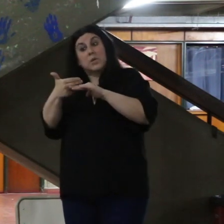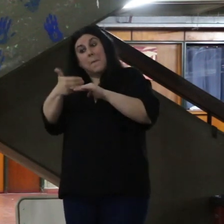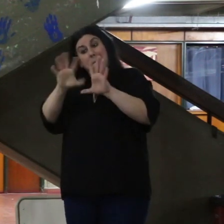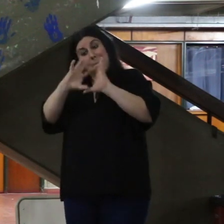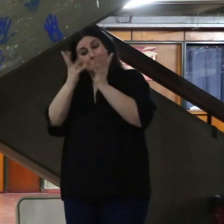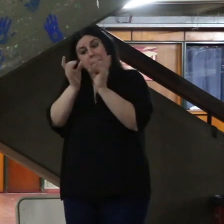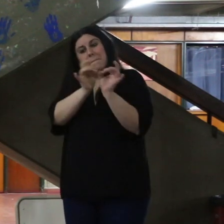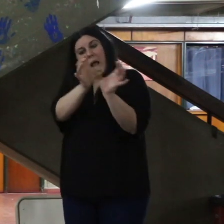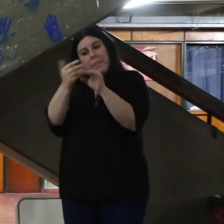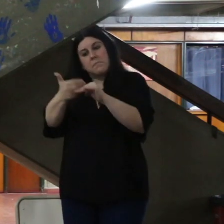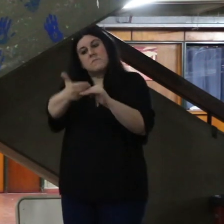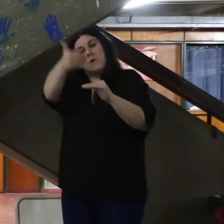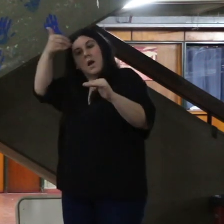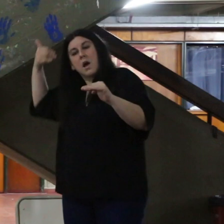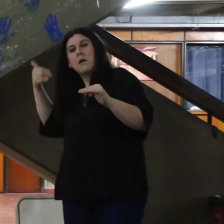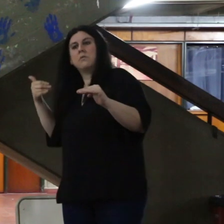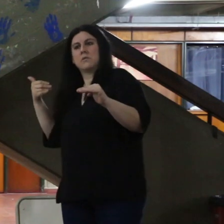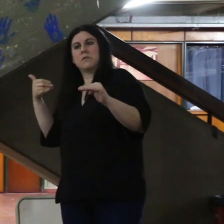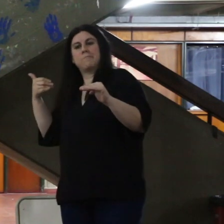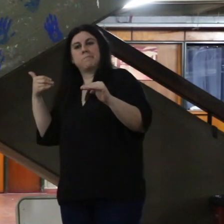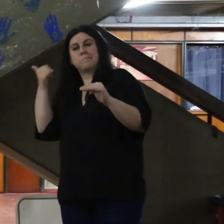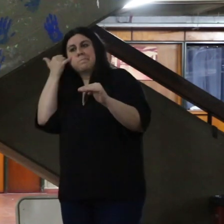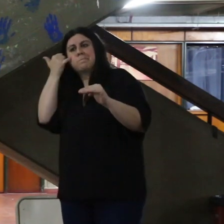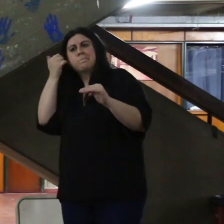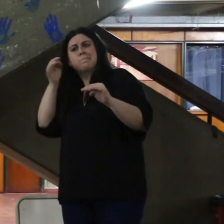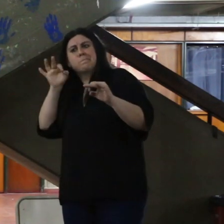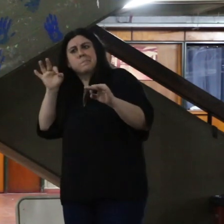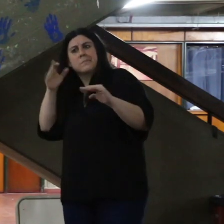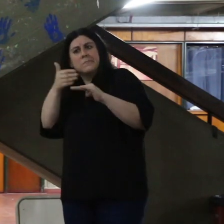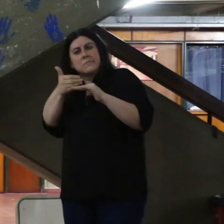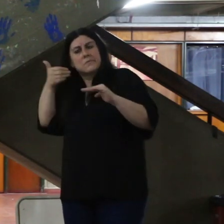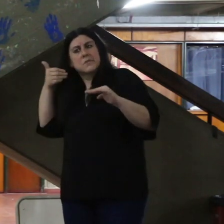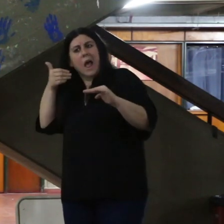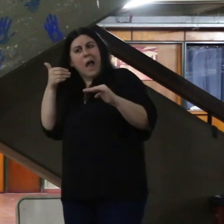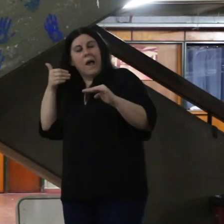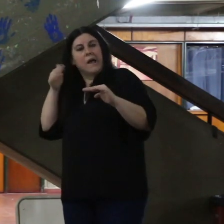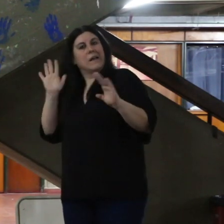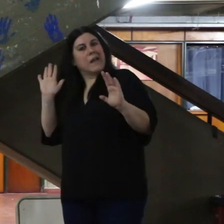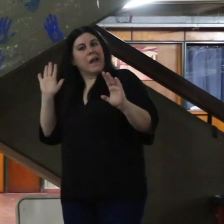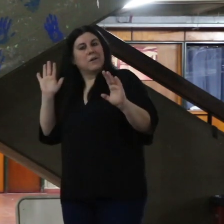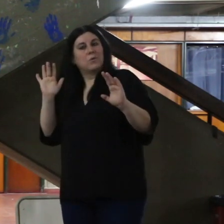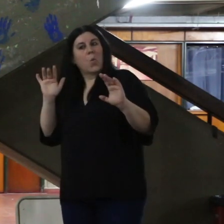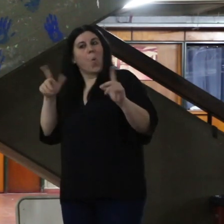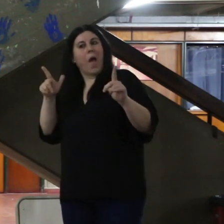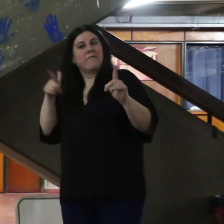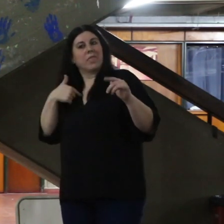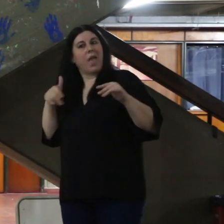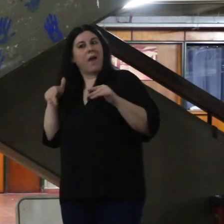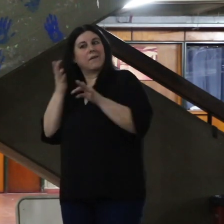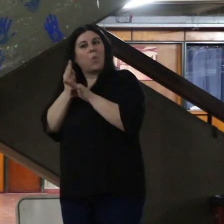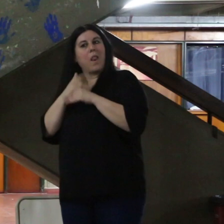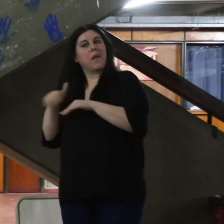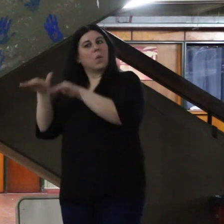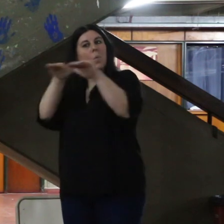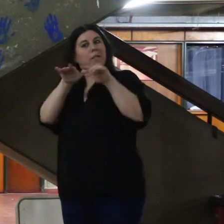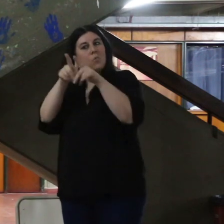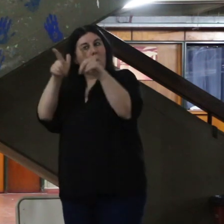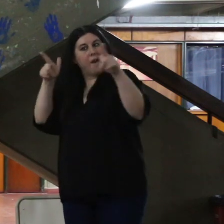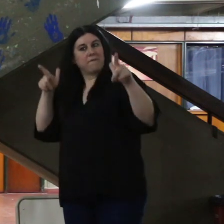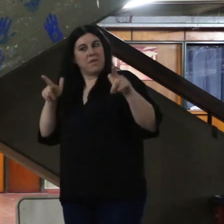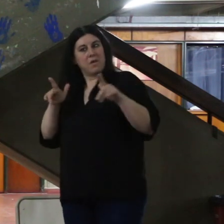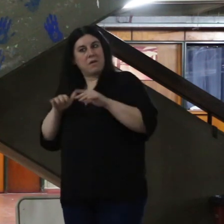a la pandemia ya era una previa profundamente injusta.